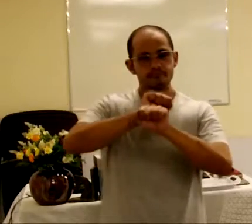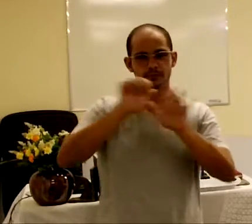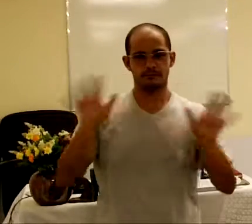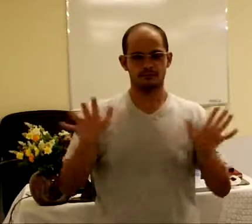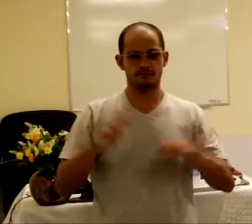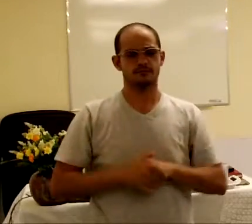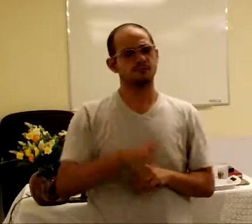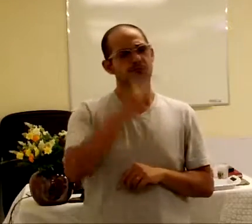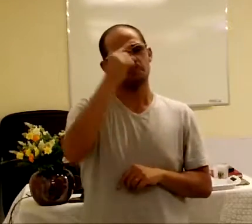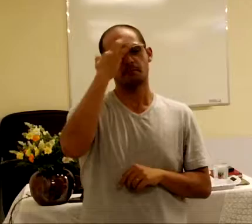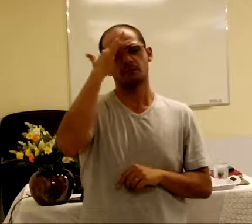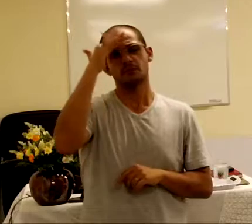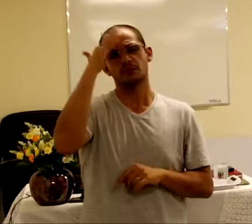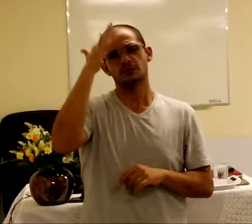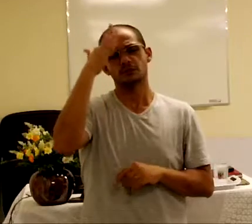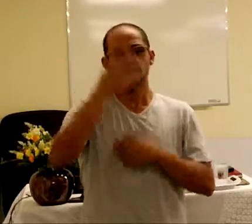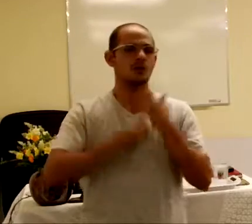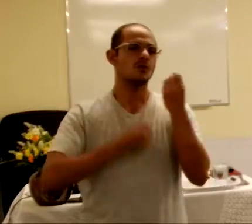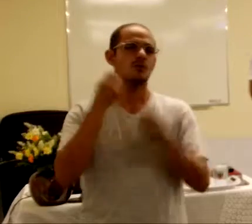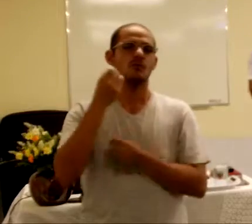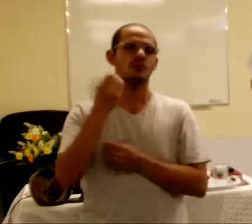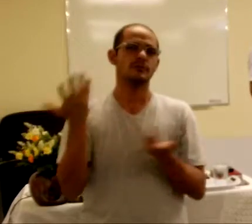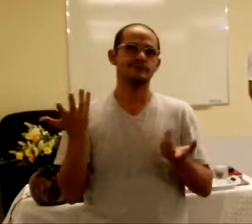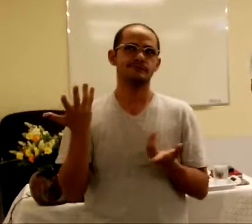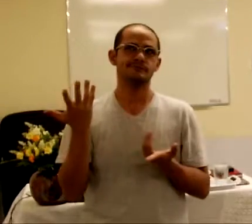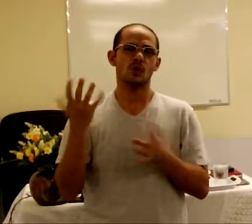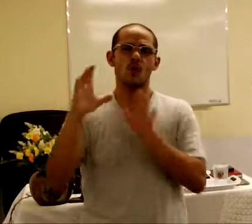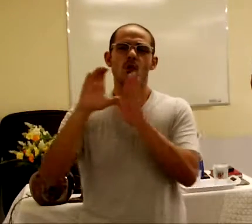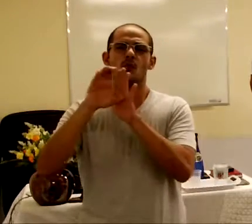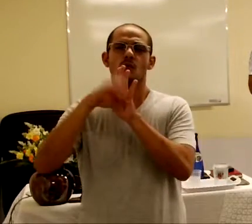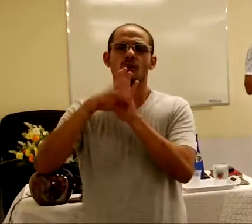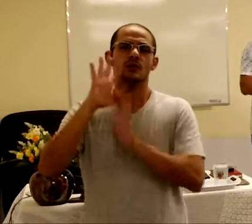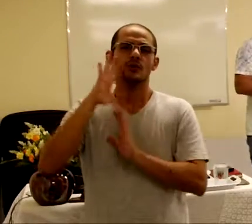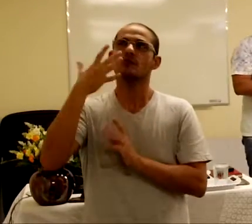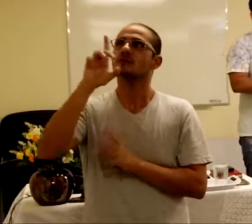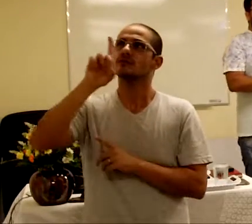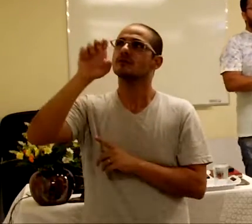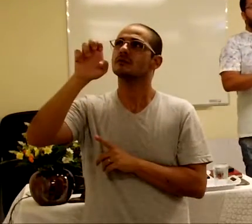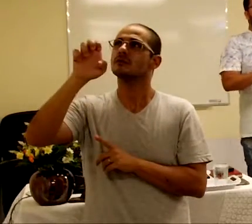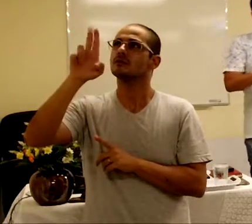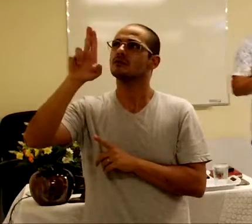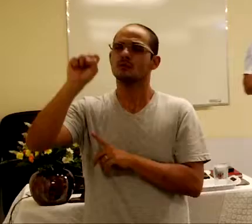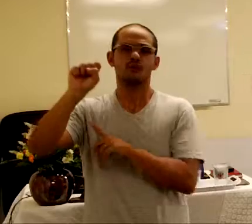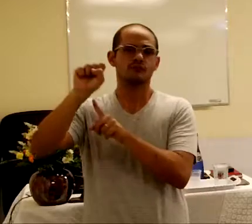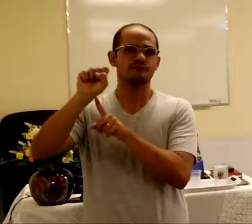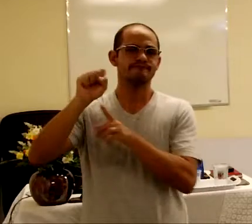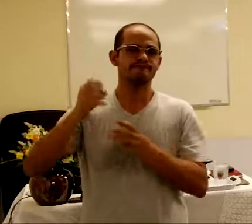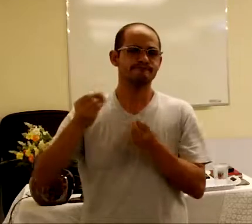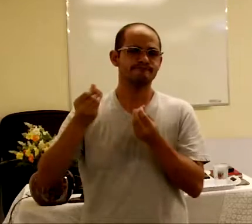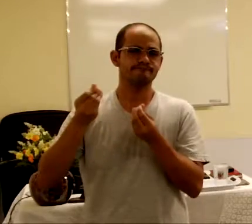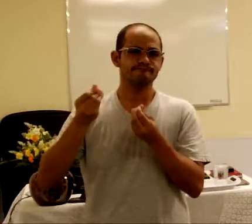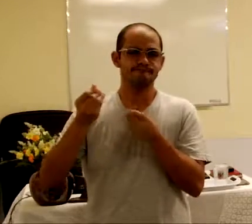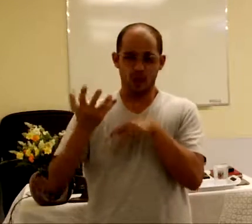Você imagina quando se trata de definir o que é Deus. Então, quer dizer, nem os espíritos da codificação